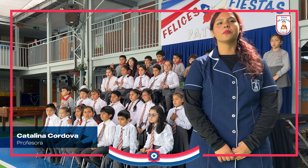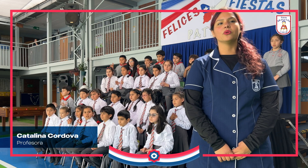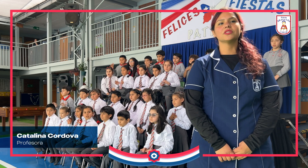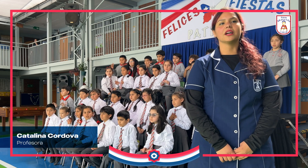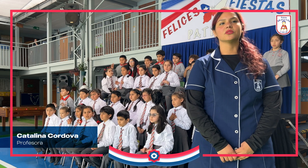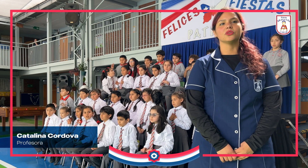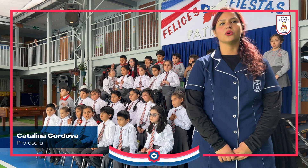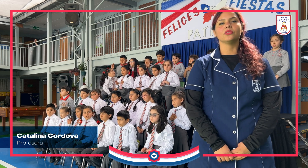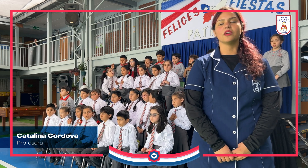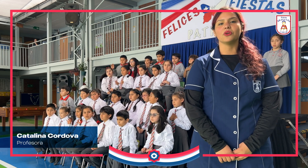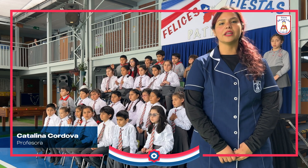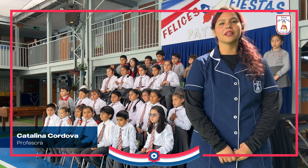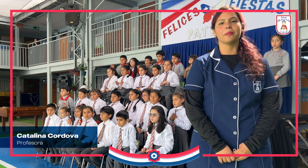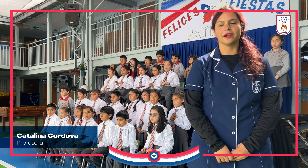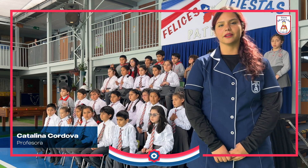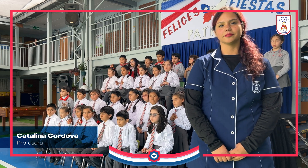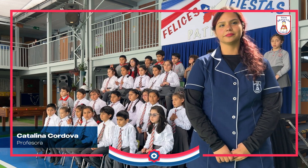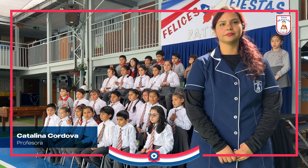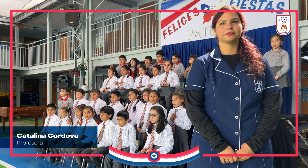hermosa canción de Violeta Parra.